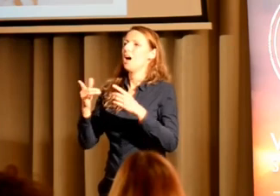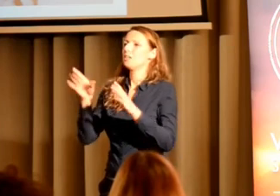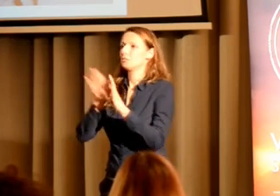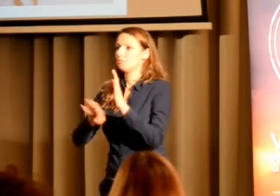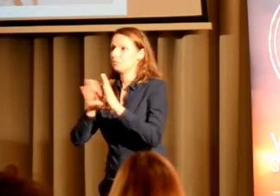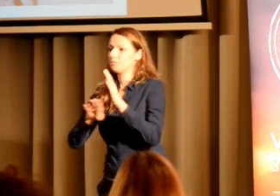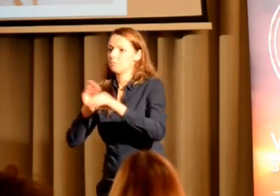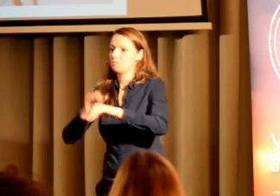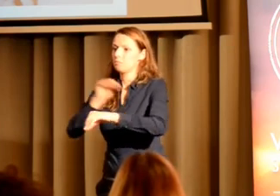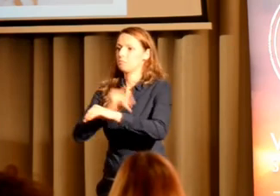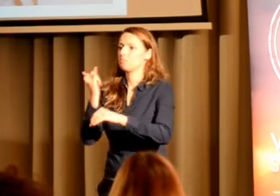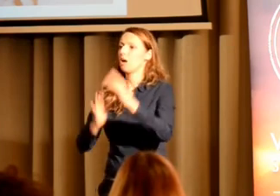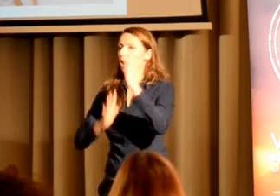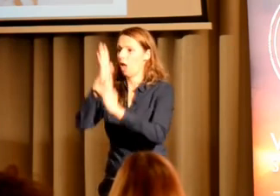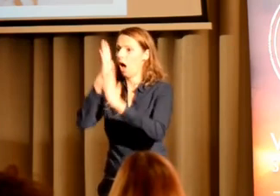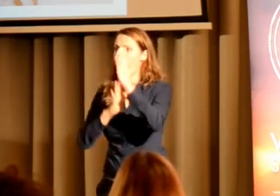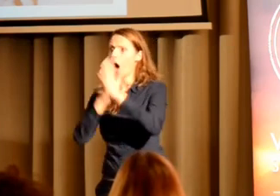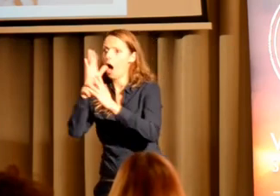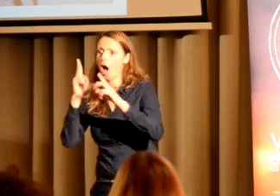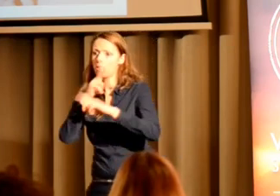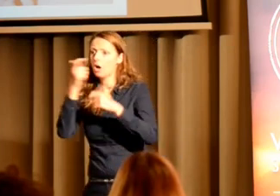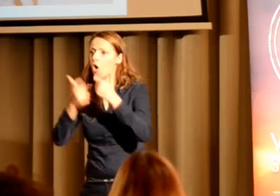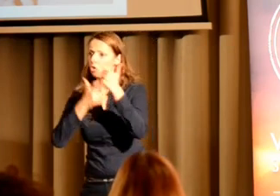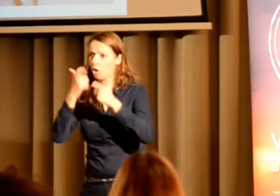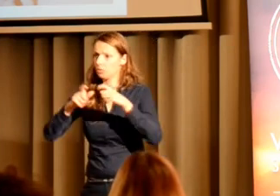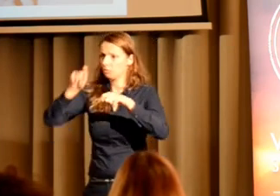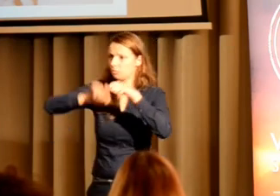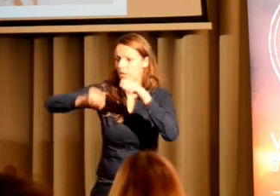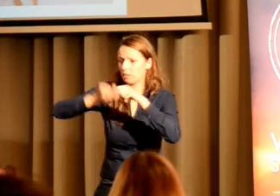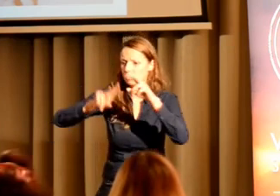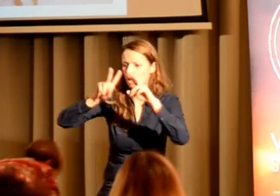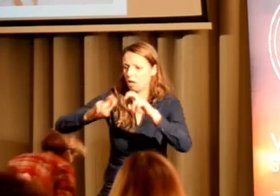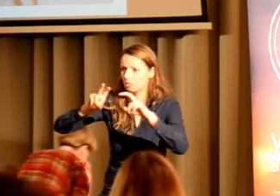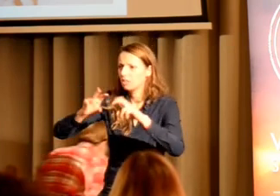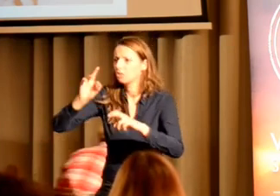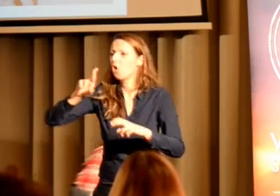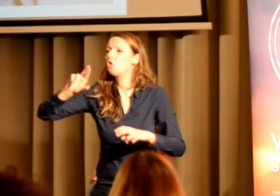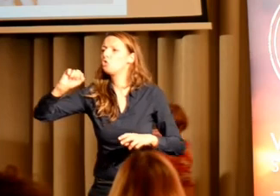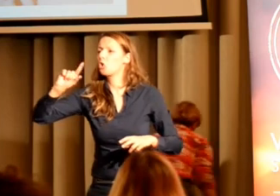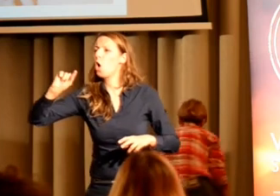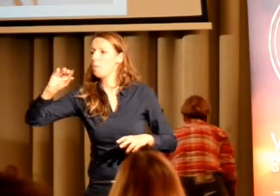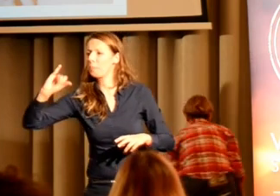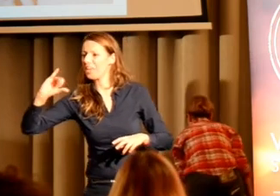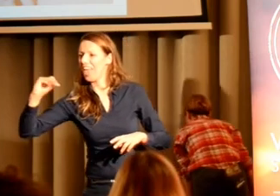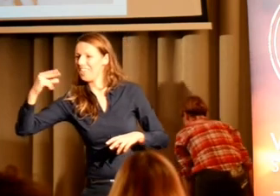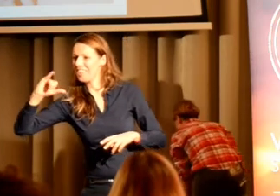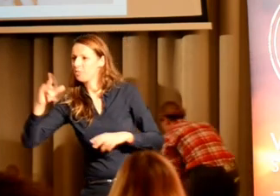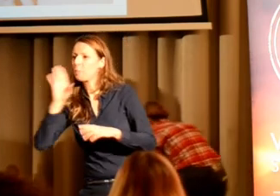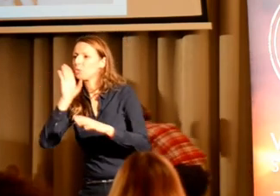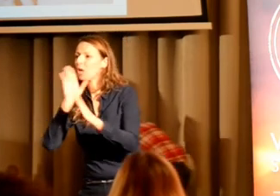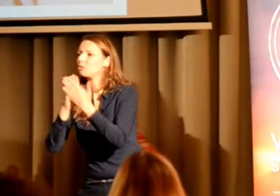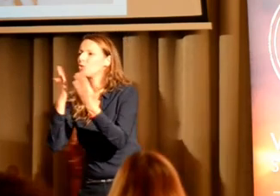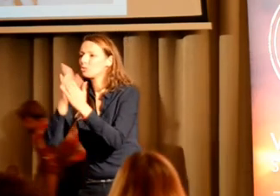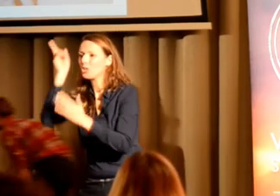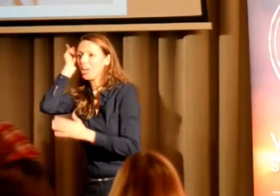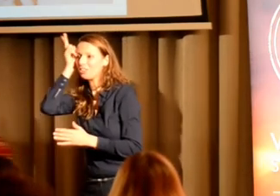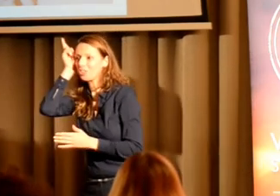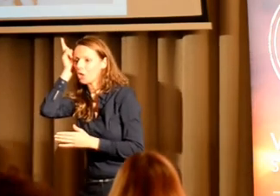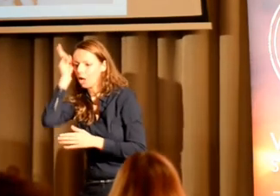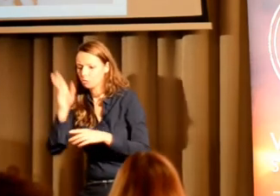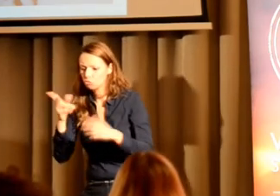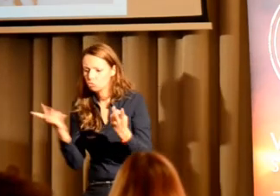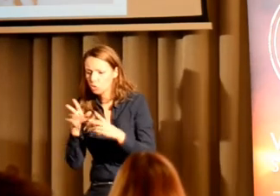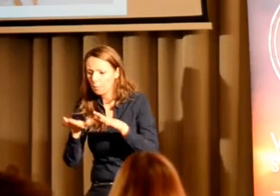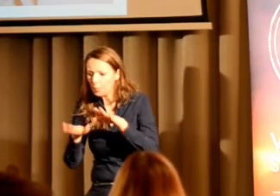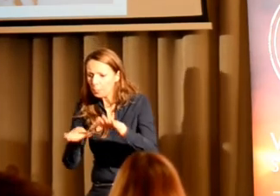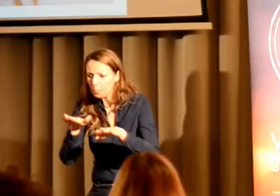do lasu i potropienie, prawda? To, co mamy w książkach o Indianach, to my czasami biolodzy też robimy. To znaczy